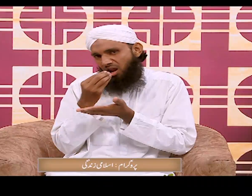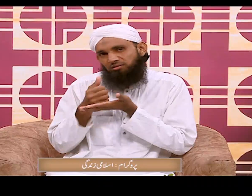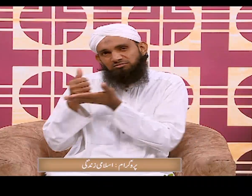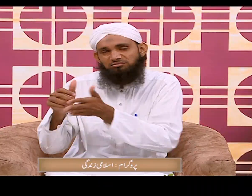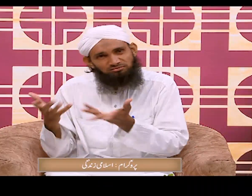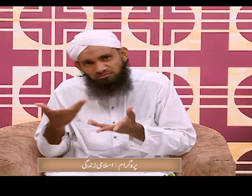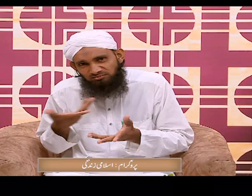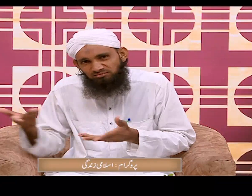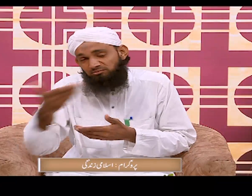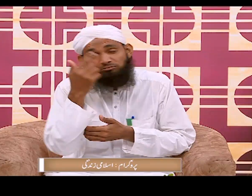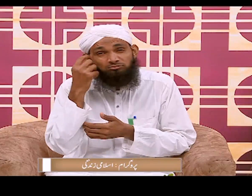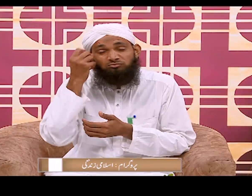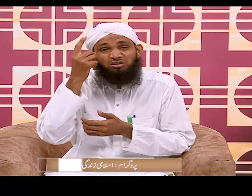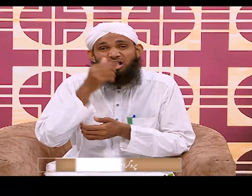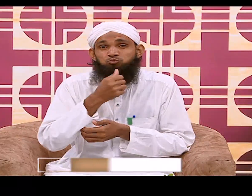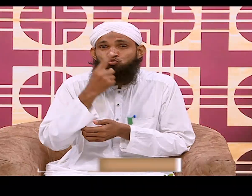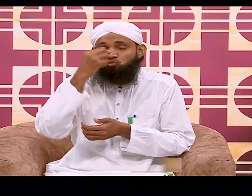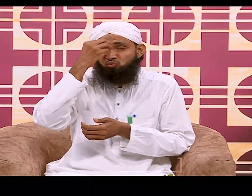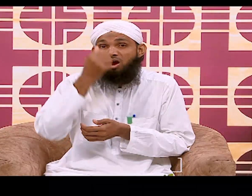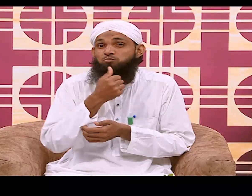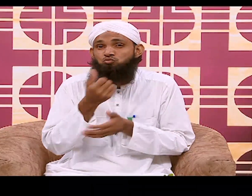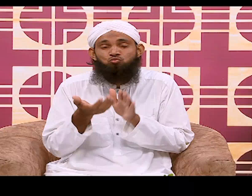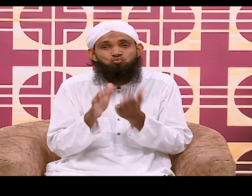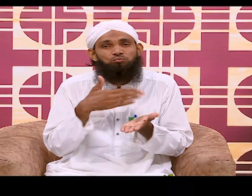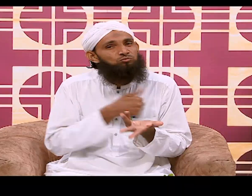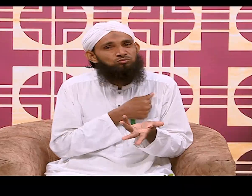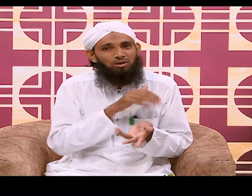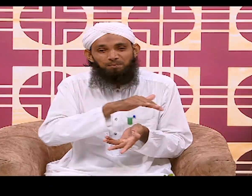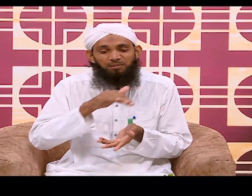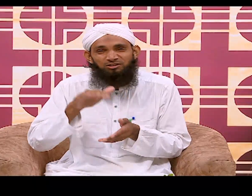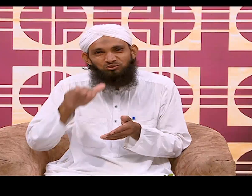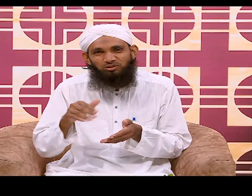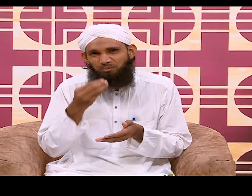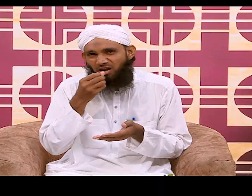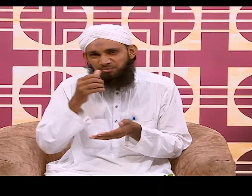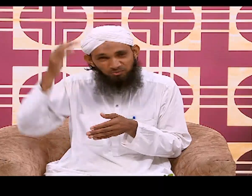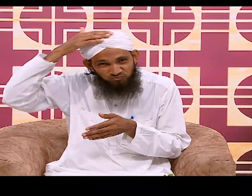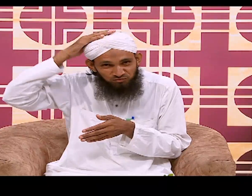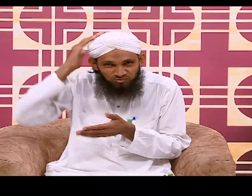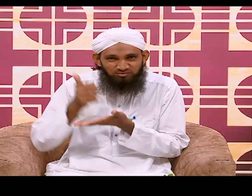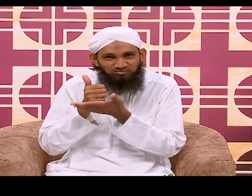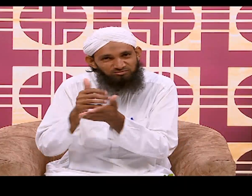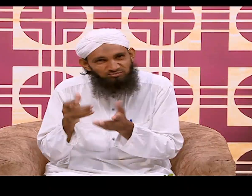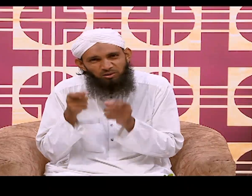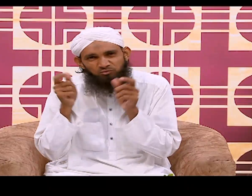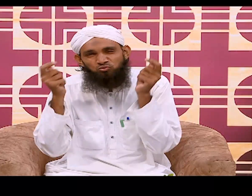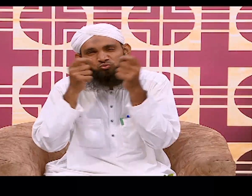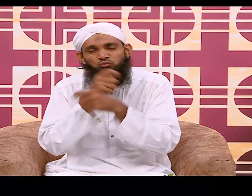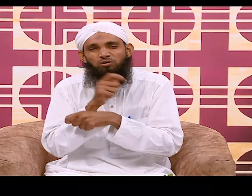کھلا سکتے؟ کیا ہم یتیموں کے سر پر ہاتھ بھی نہیں رکھ سکتے؟ کیا ہم غریبوں کے ساتھ مسکرا کر